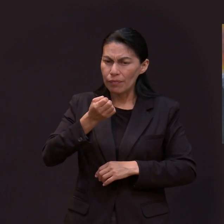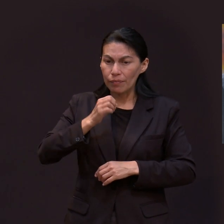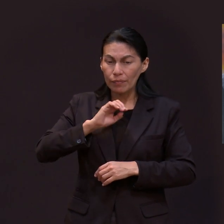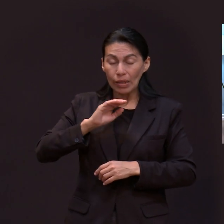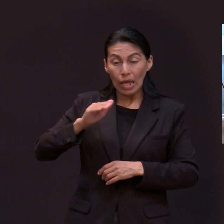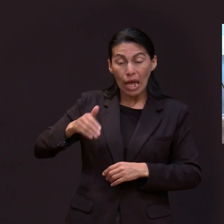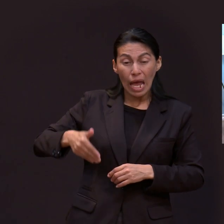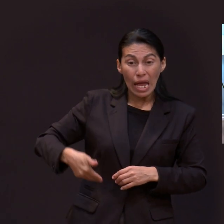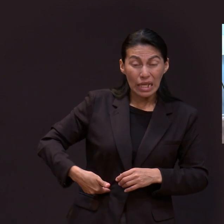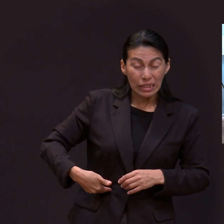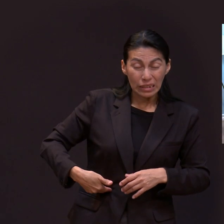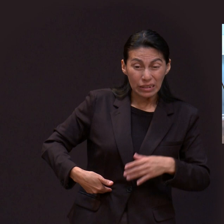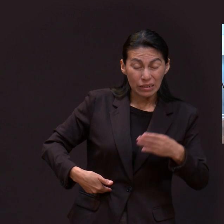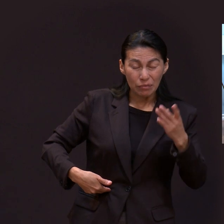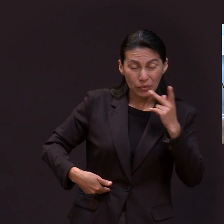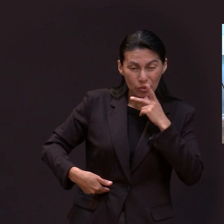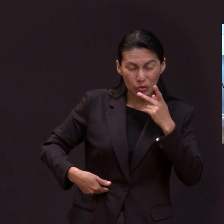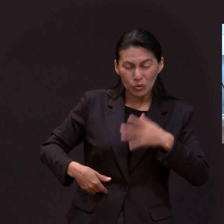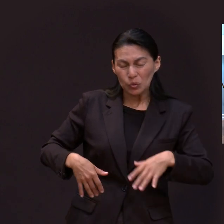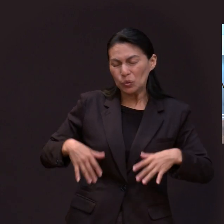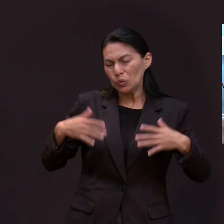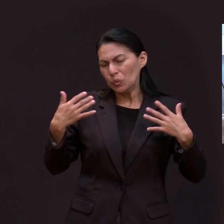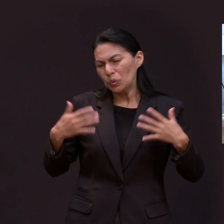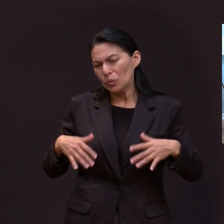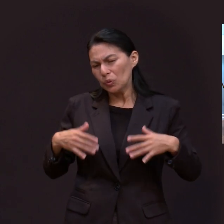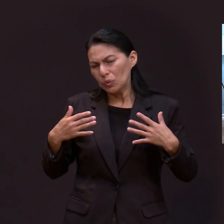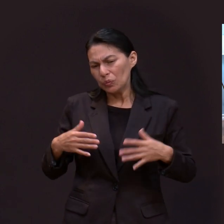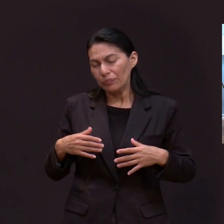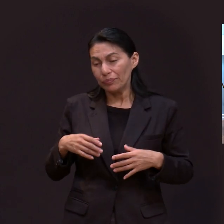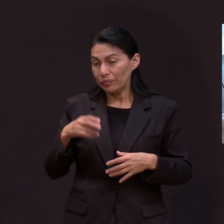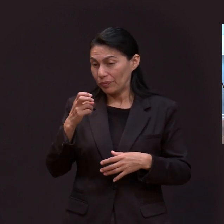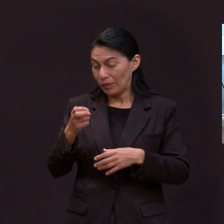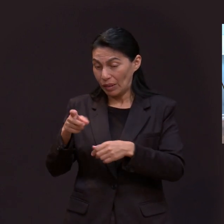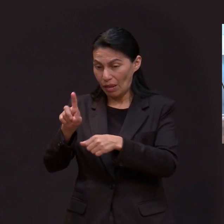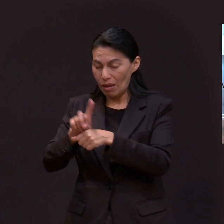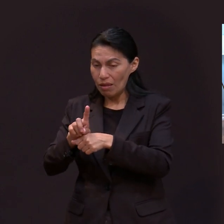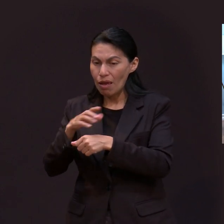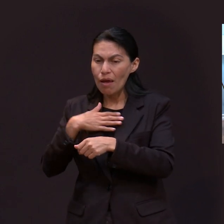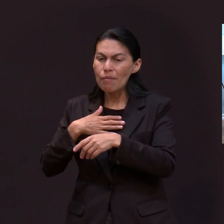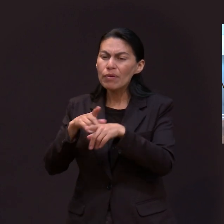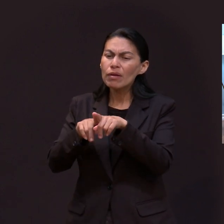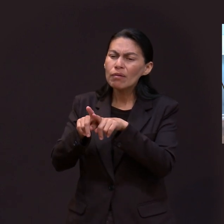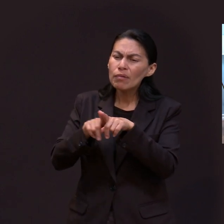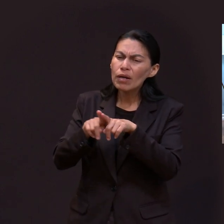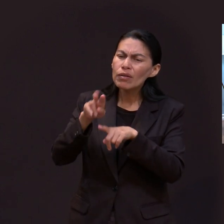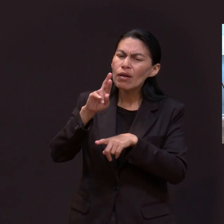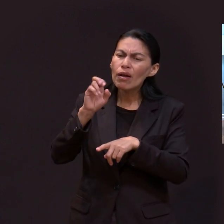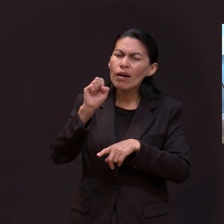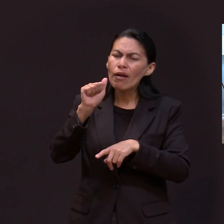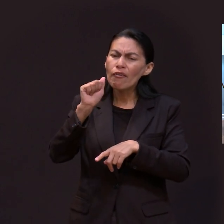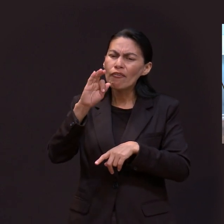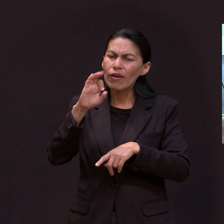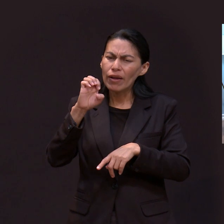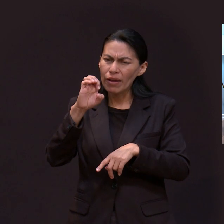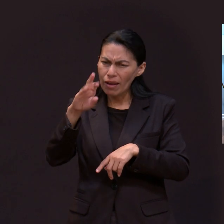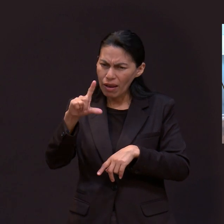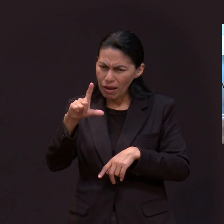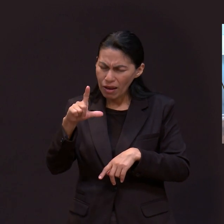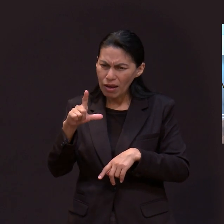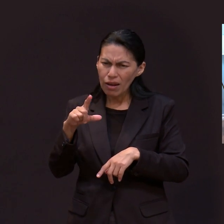este pastor un accidente en esa ocasión mi hermano rafael ya estaba accidentado